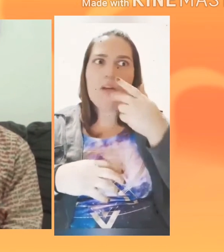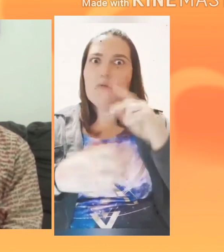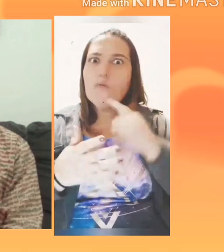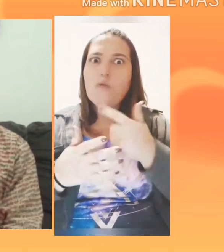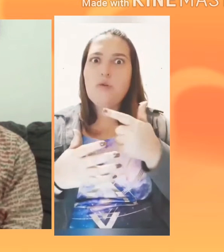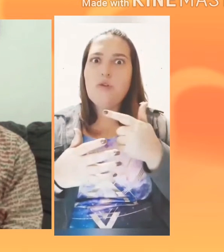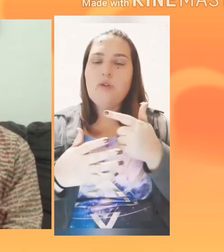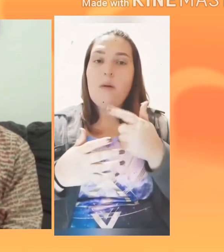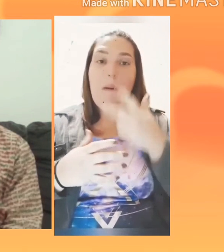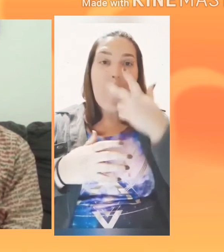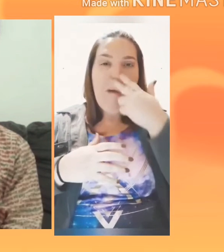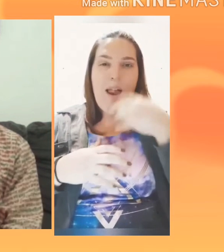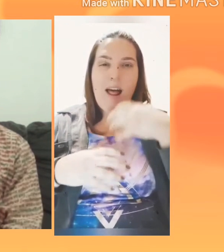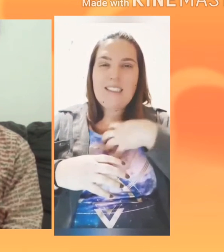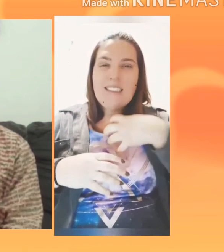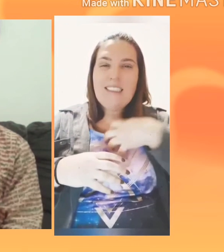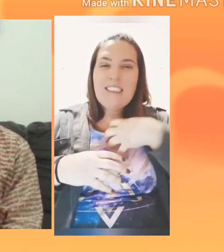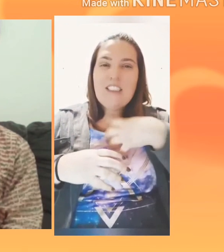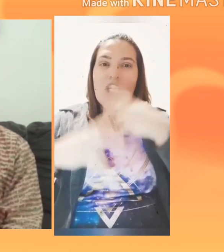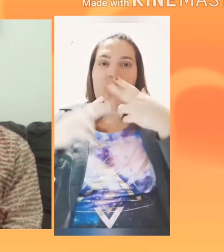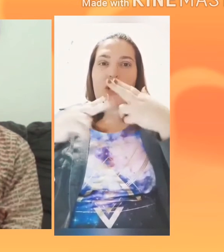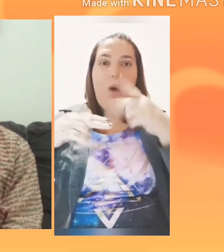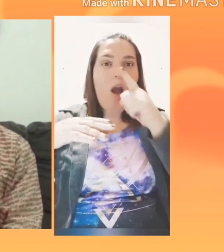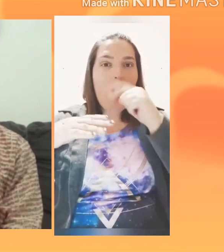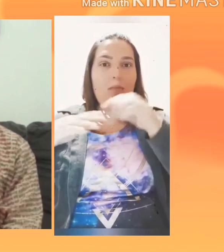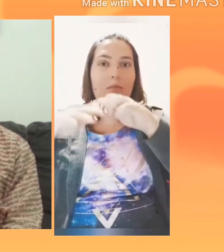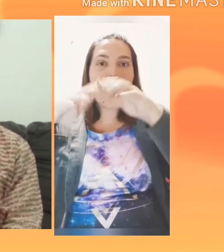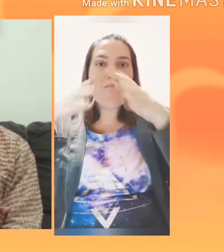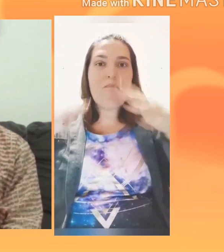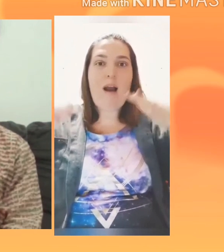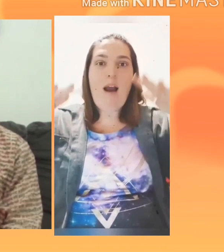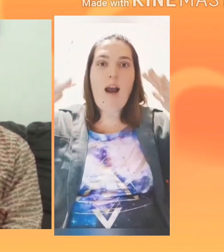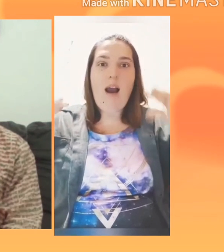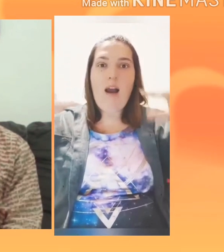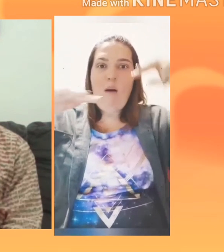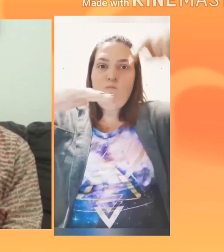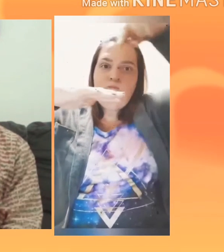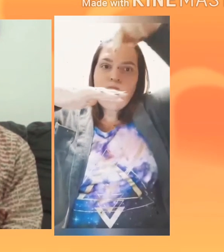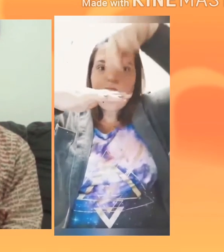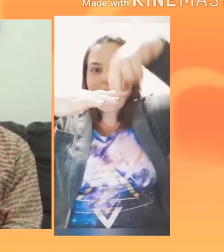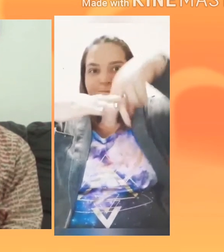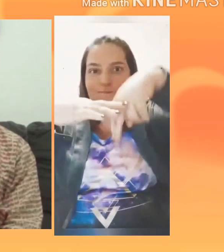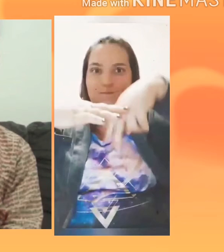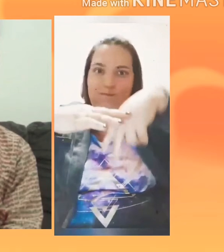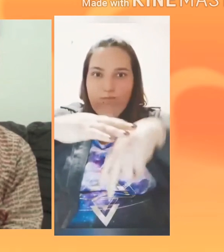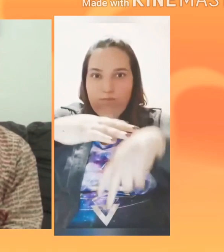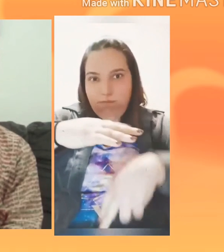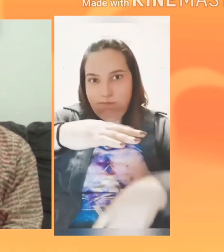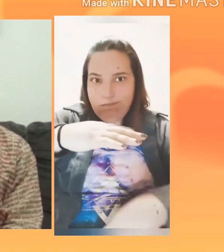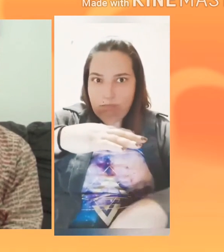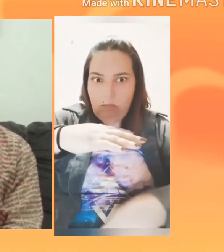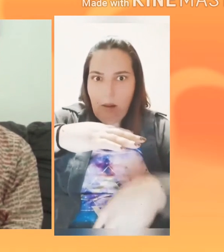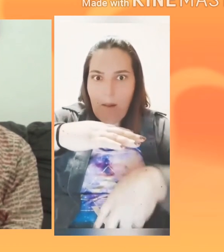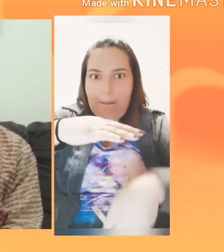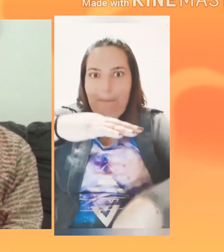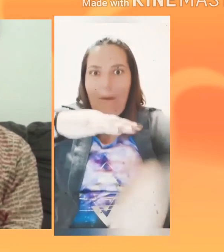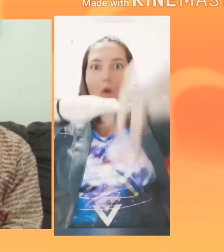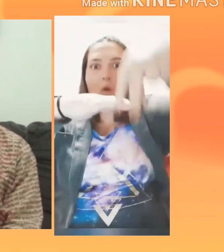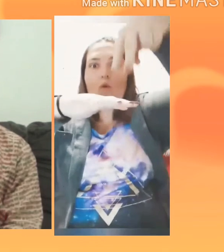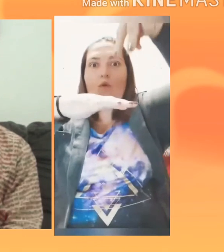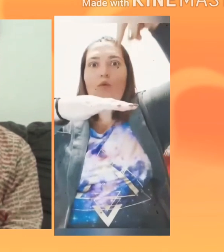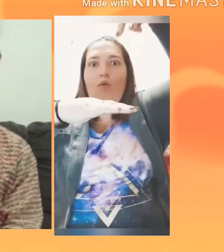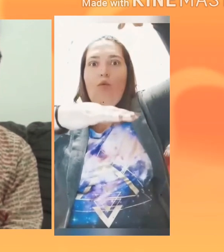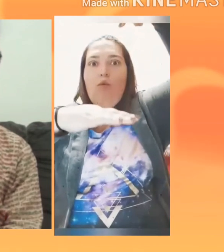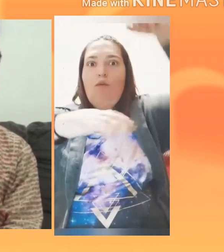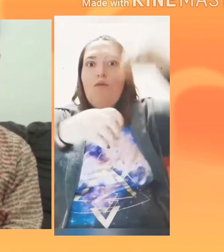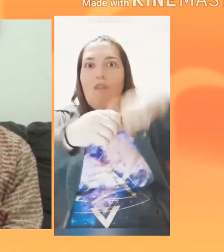já há algum tempo. Eu lembro que minha sensação foi como se eu colocasse uma ponta do pé na terra quando a